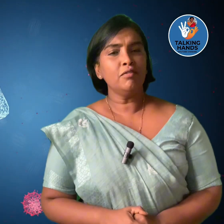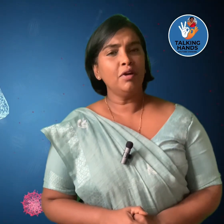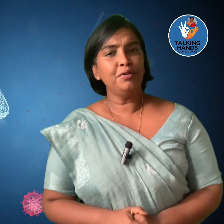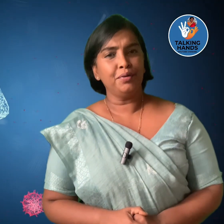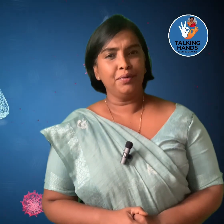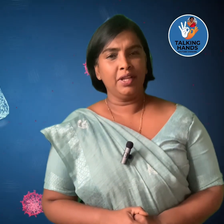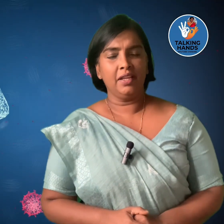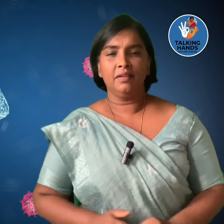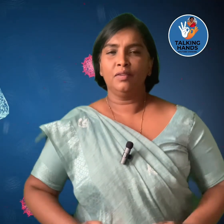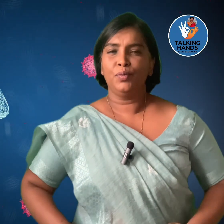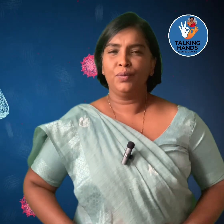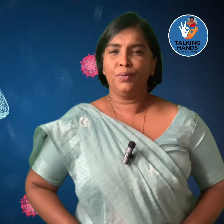වකුගඩු රෝගය.